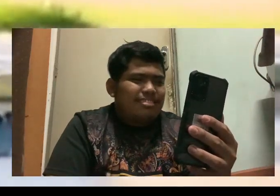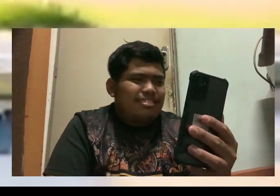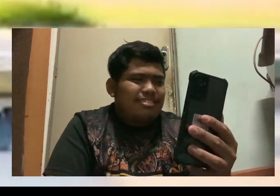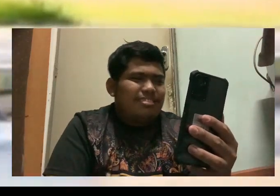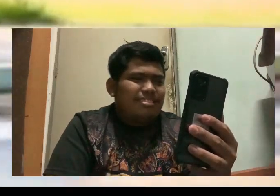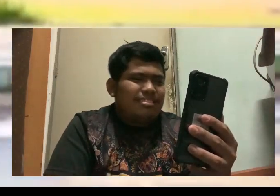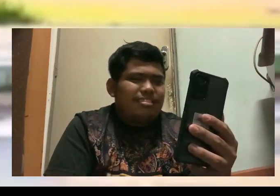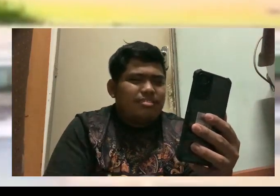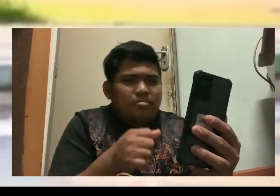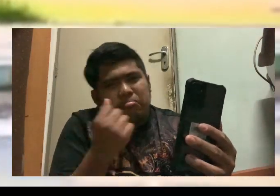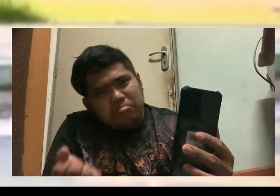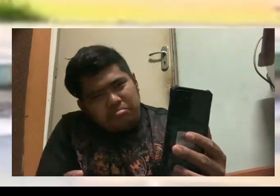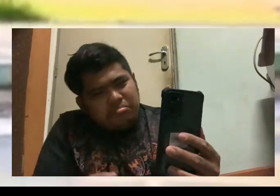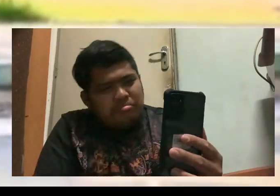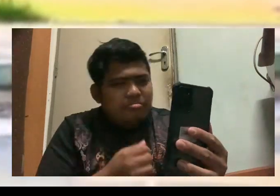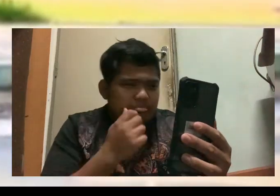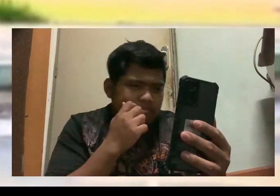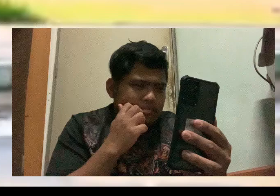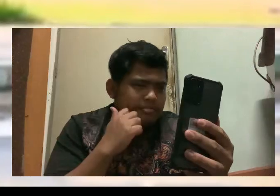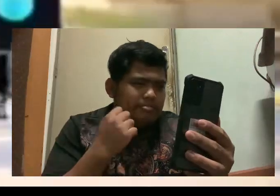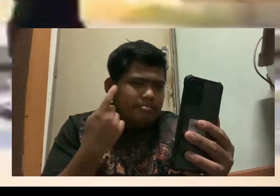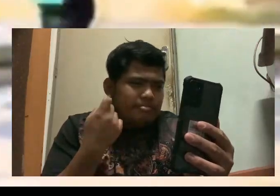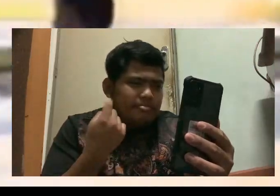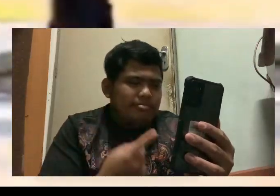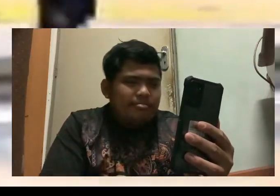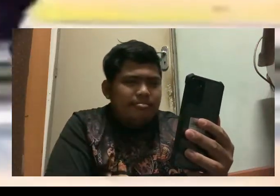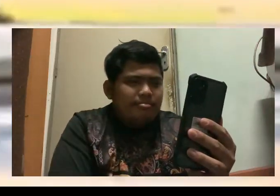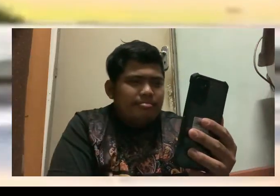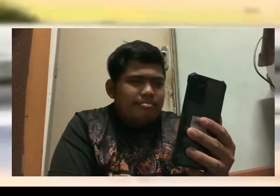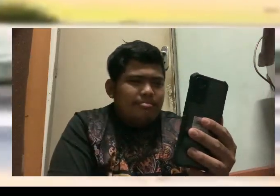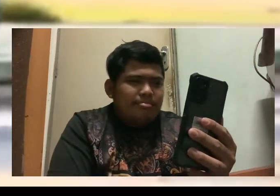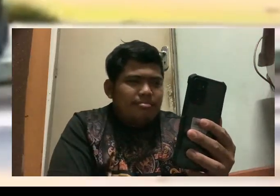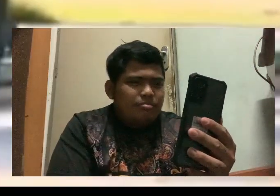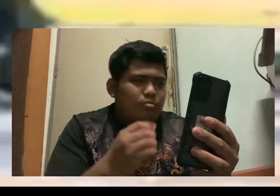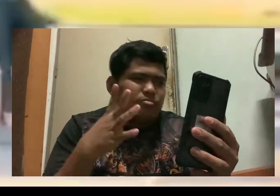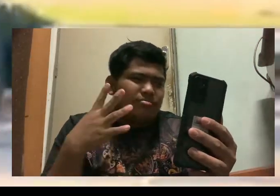बेटा बेटा वो सामने मेन रोड पे छोड़ दे मेरी गाड़ी बेटा।